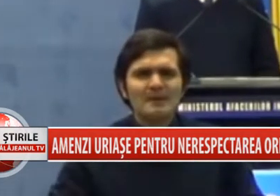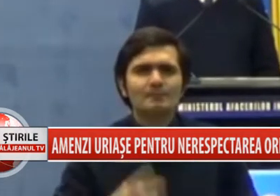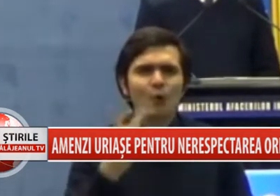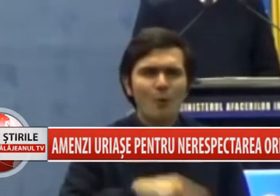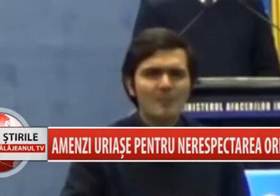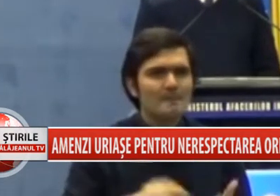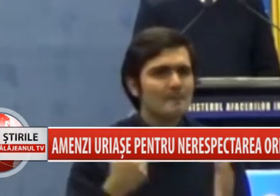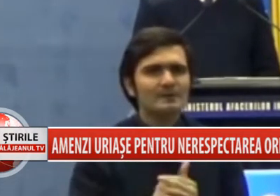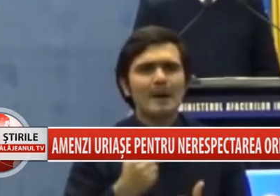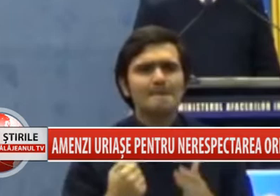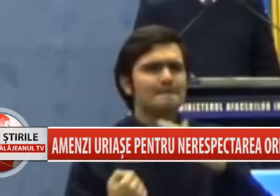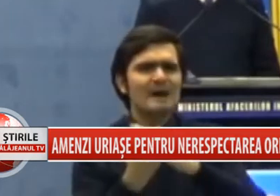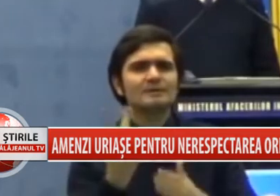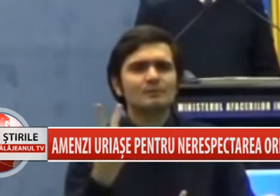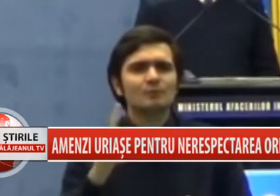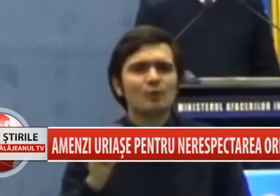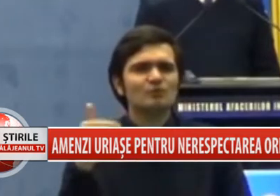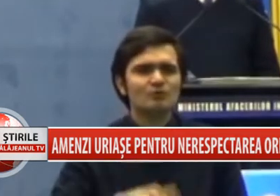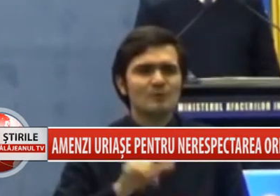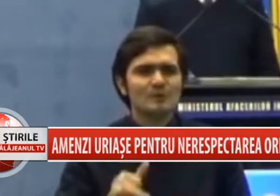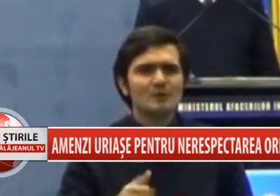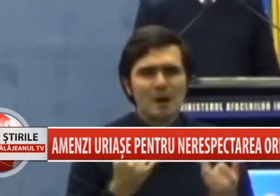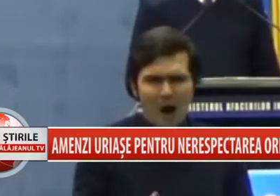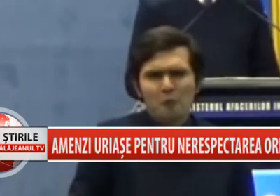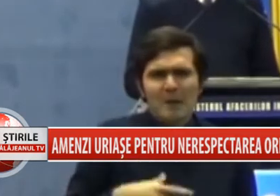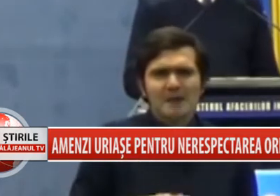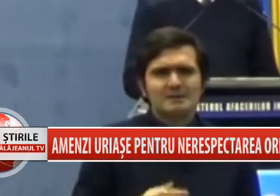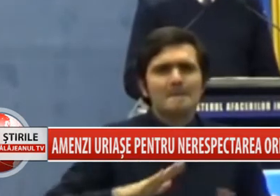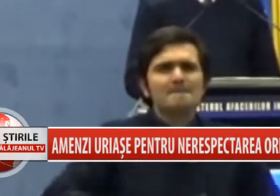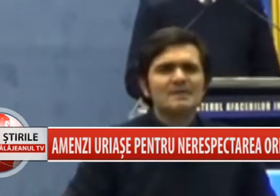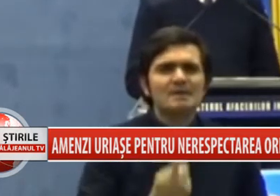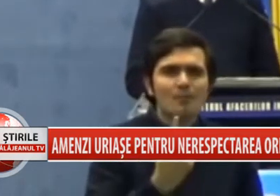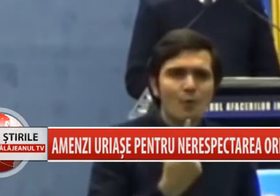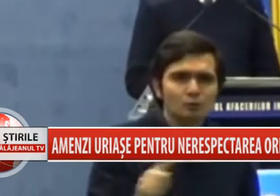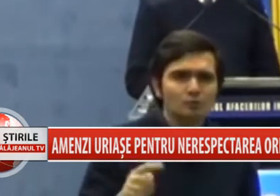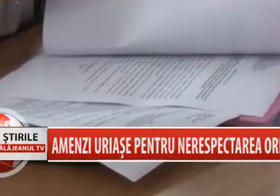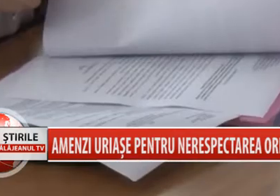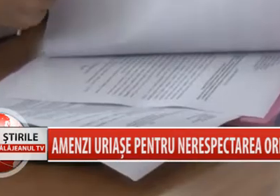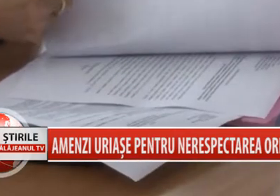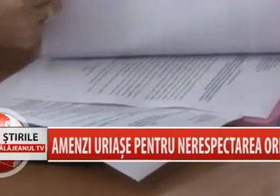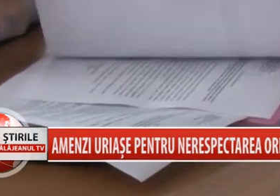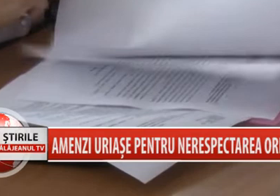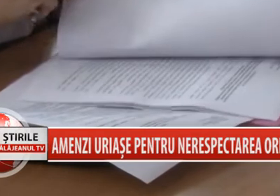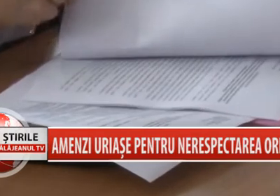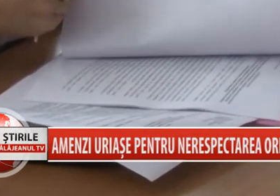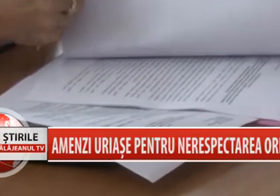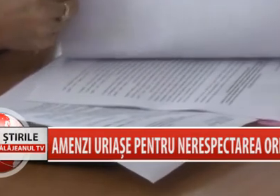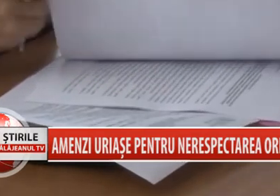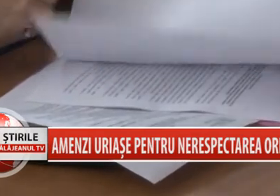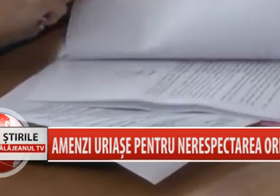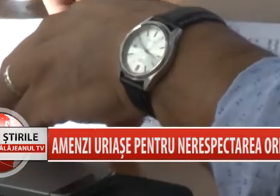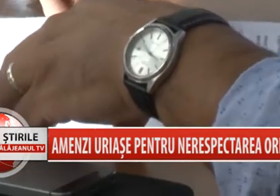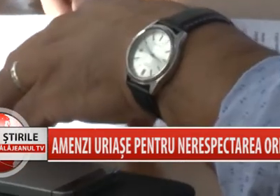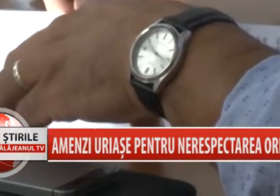maxim 20.000 de lei, față de minim 100 și maxim 5.000 de lei, cum sunt în prezent. El a adăugat că se vor mări și